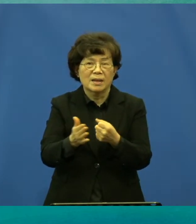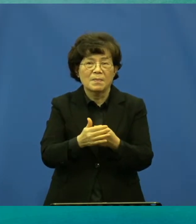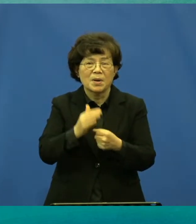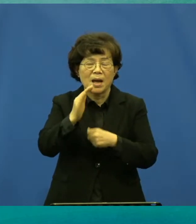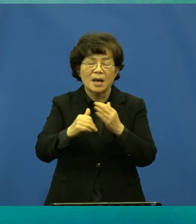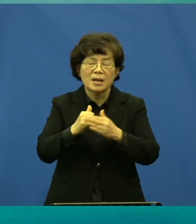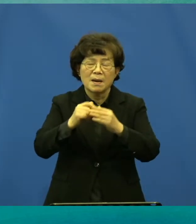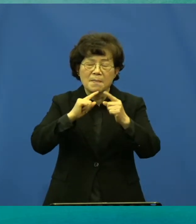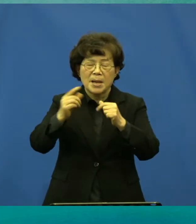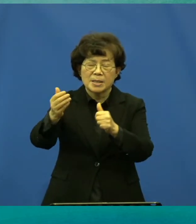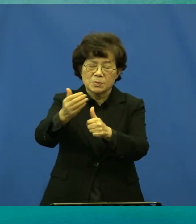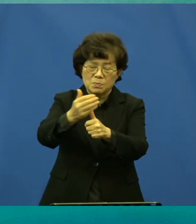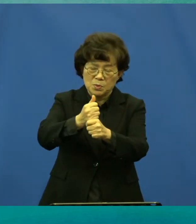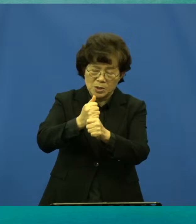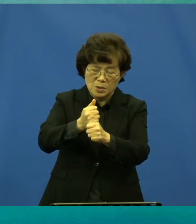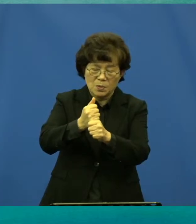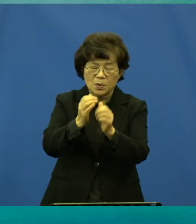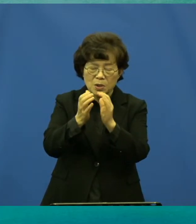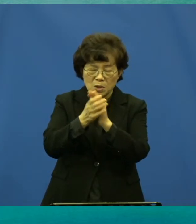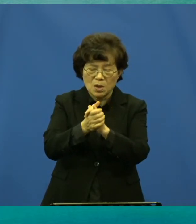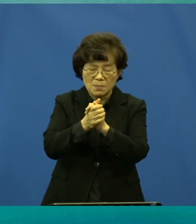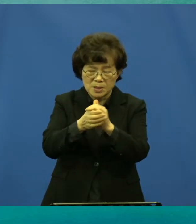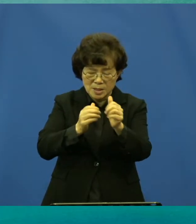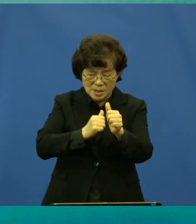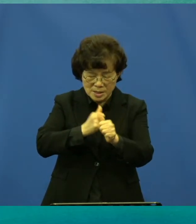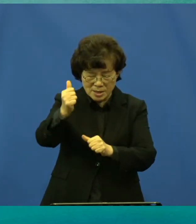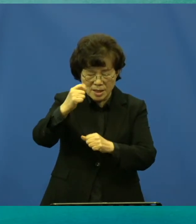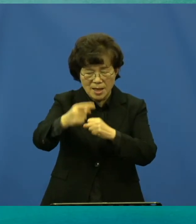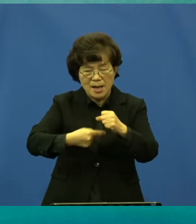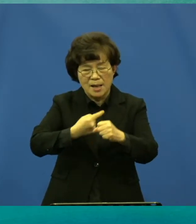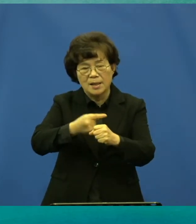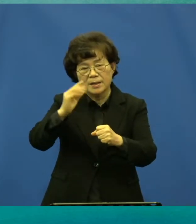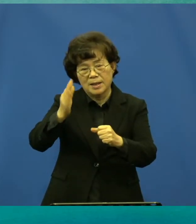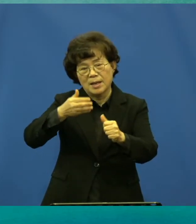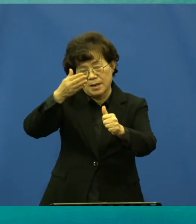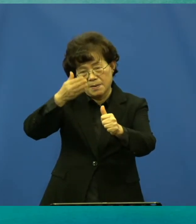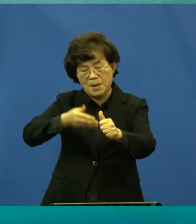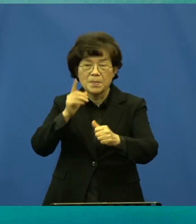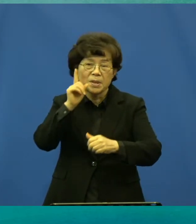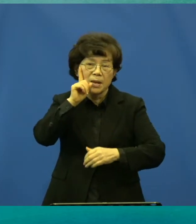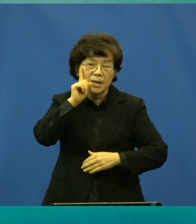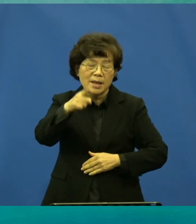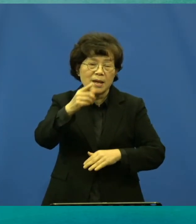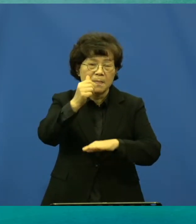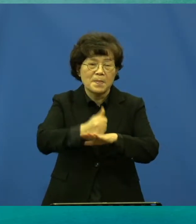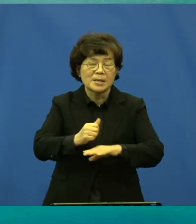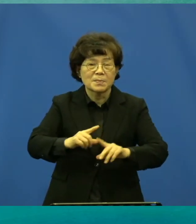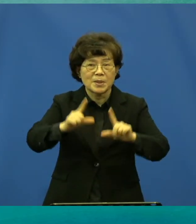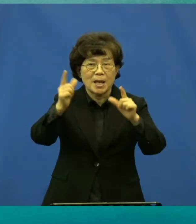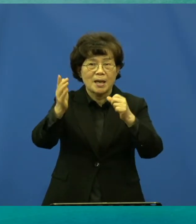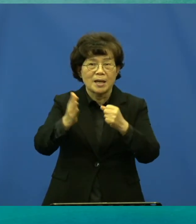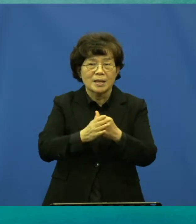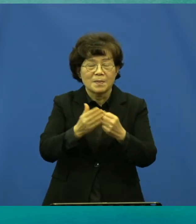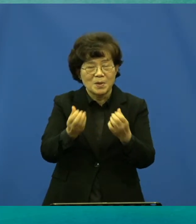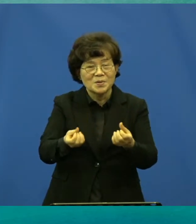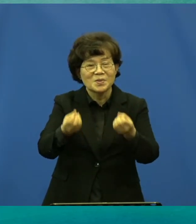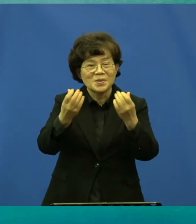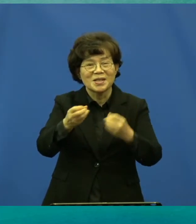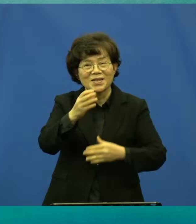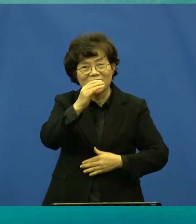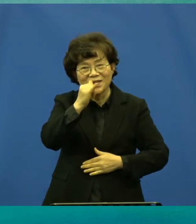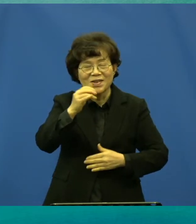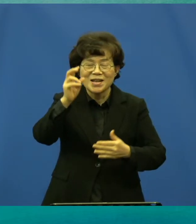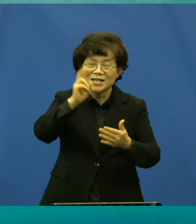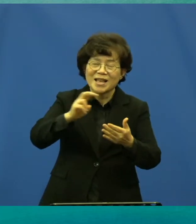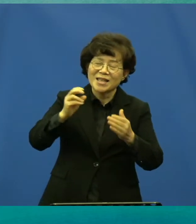말씀을 붙들고 기도하면서 승리할 수 있기를 축원하고, 내일은 마지막 날이니까 좀 축제도 좀 하고 찬양도